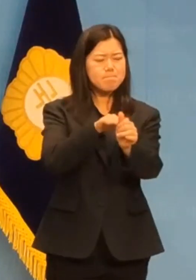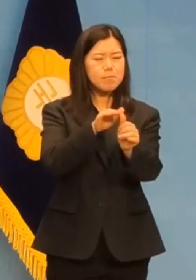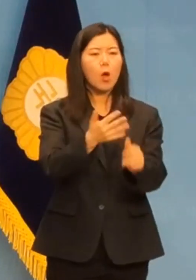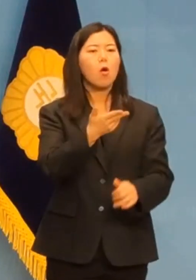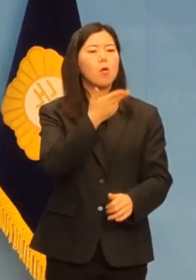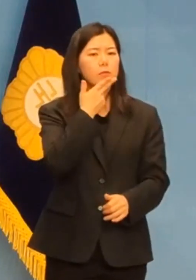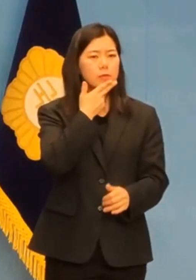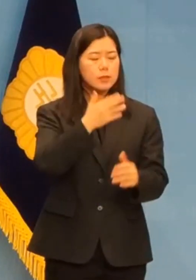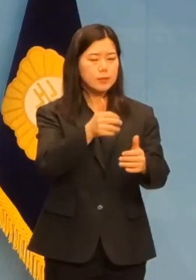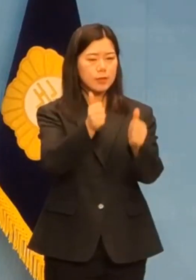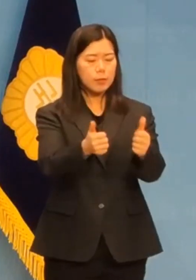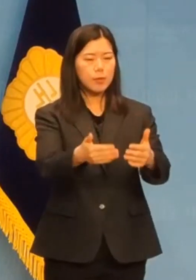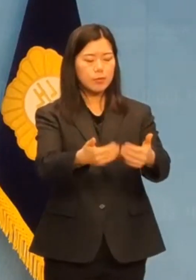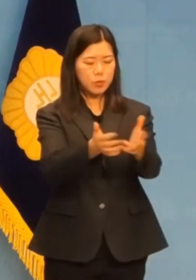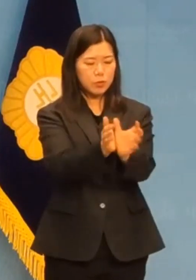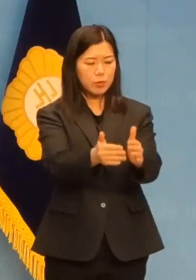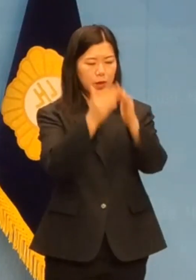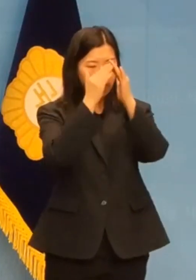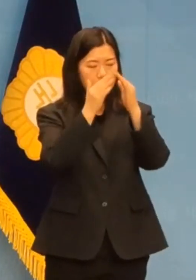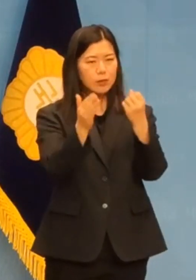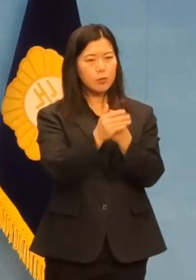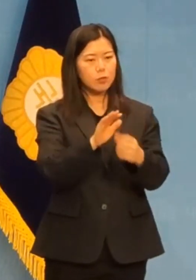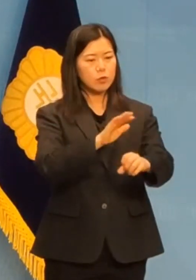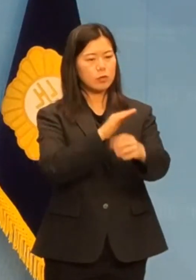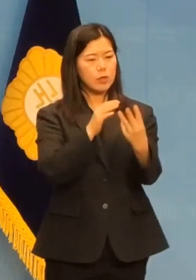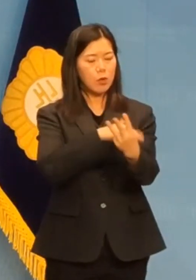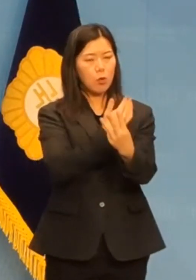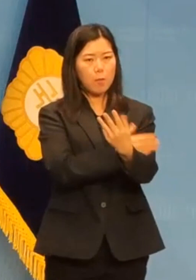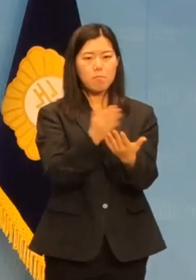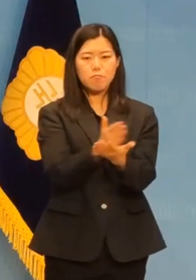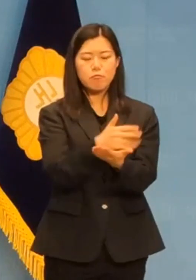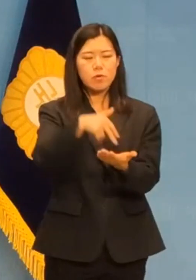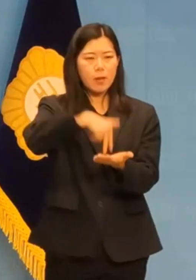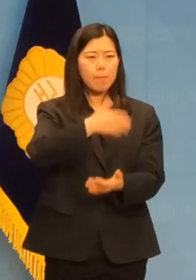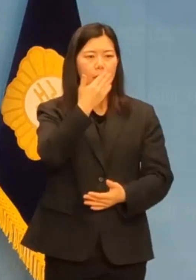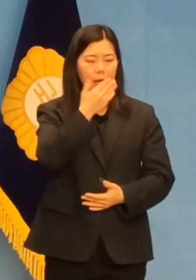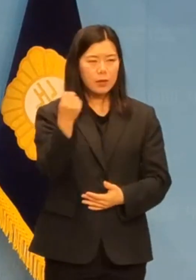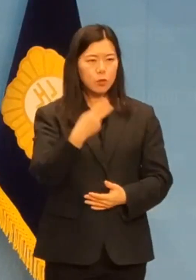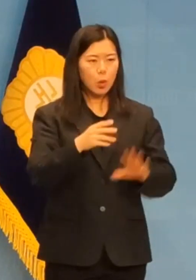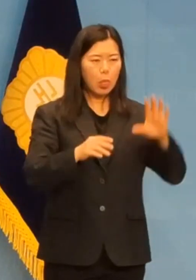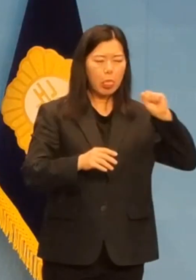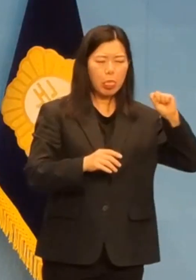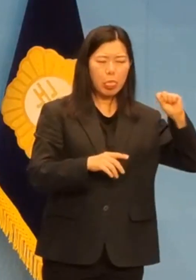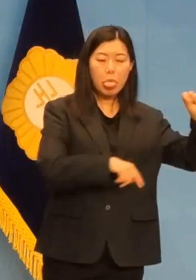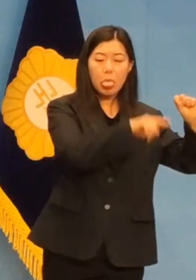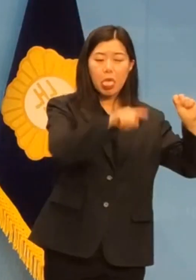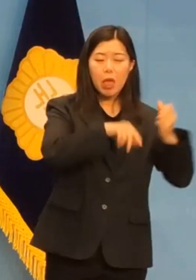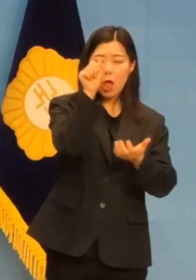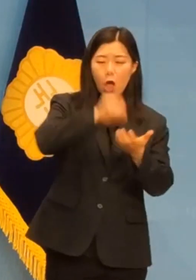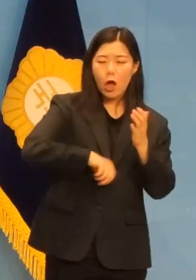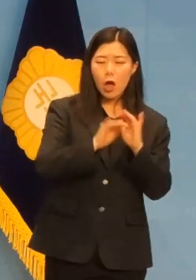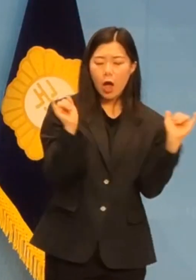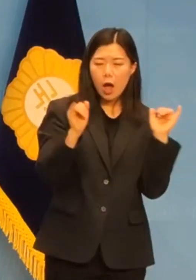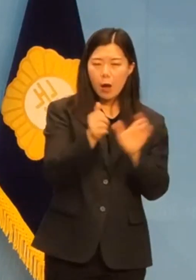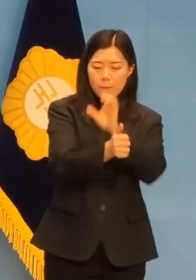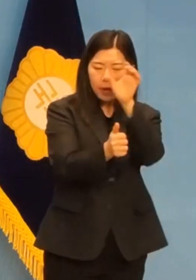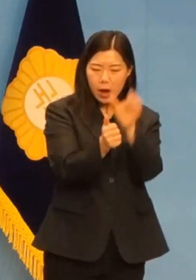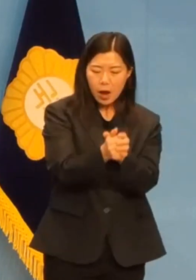있어 상권 분립을 지킬 수 있고 특정 성향 판사들의 영향도 줄일 수